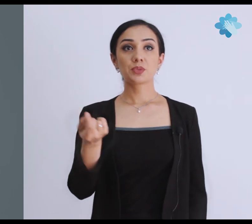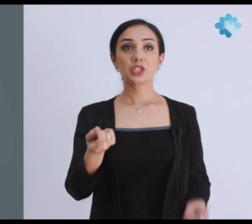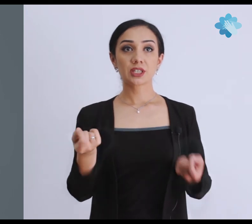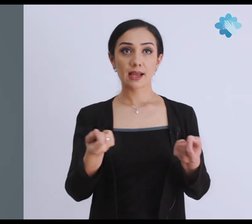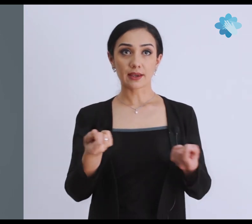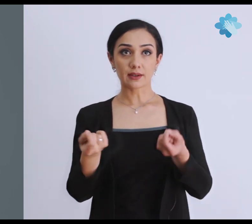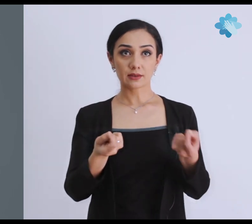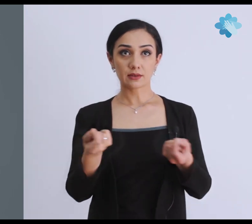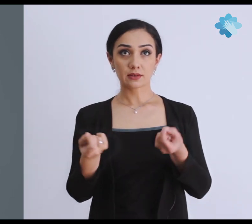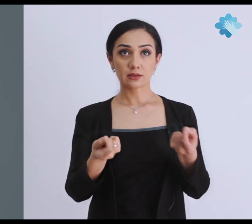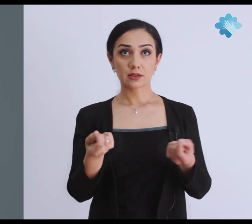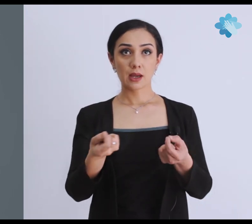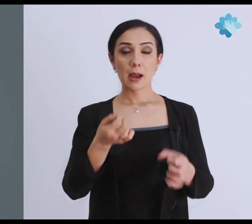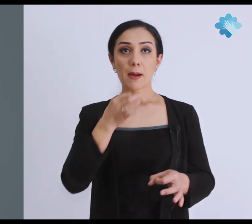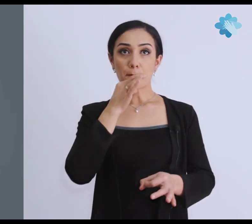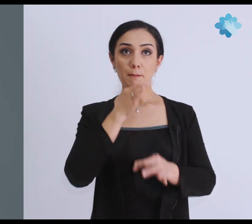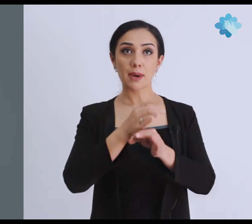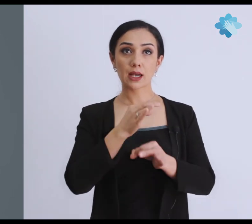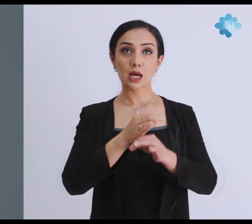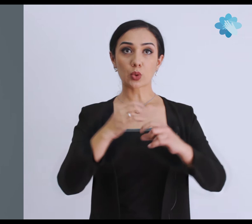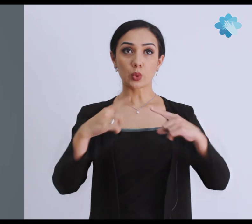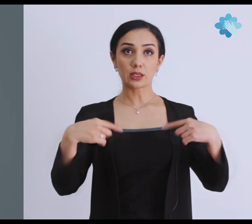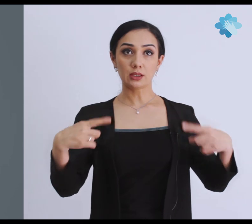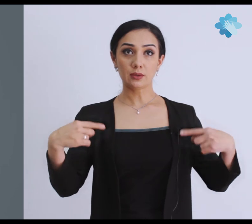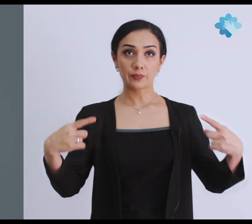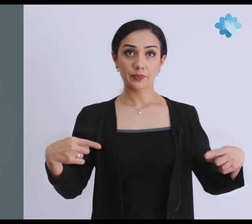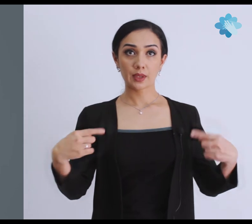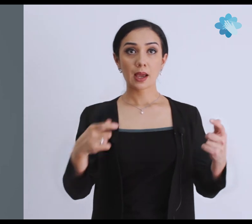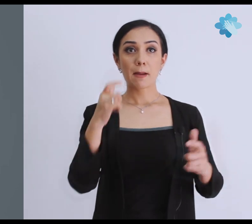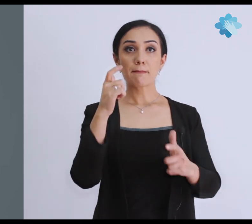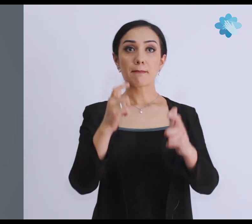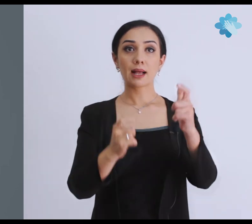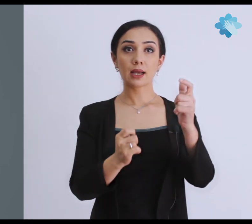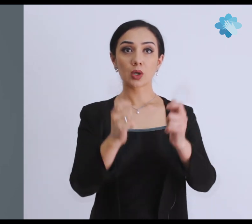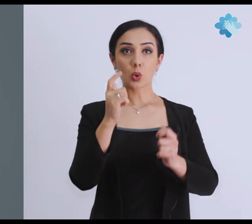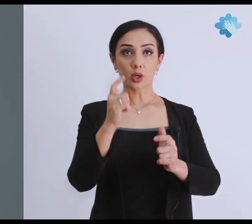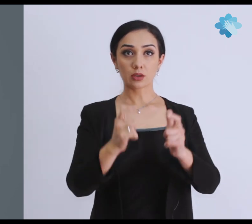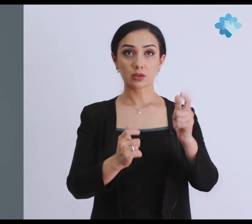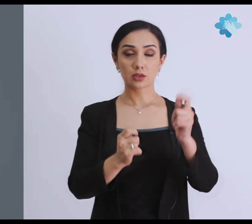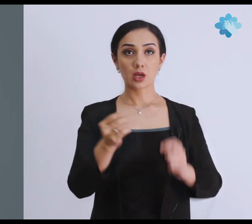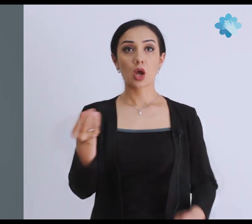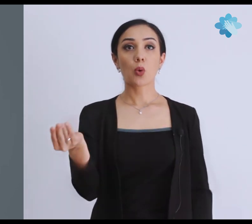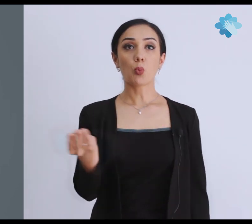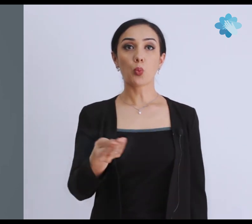шинная макароны молоко мука